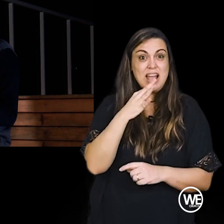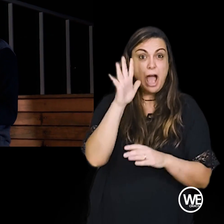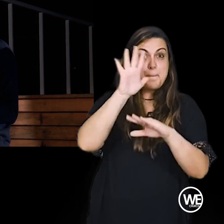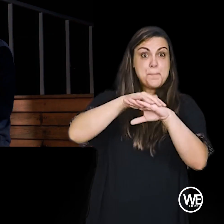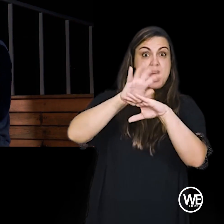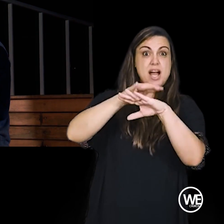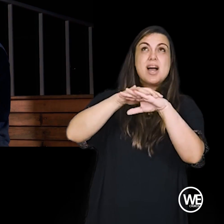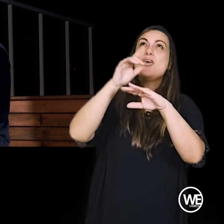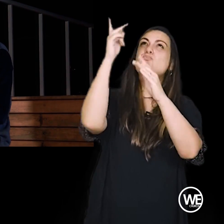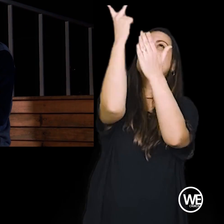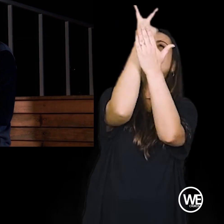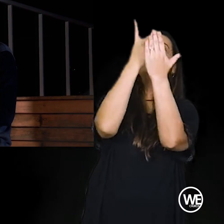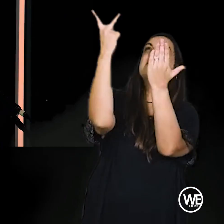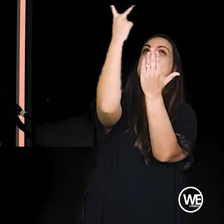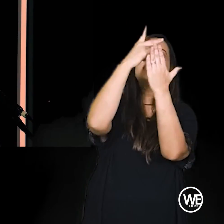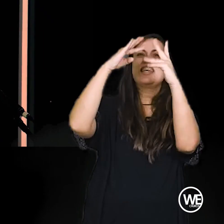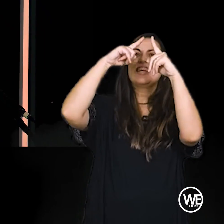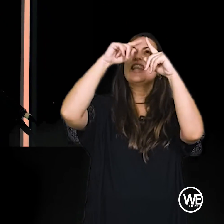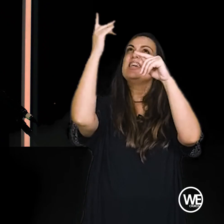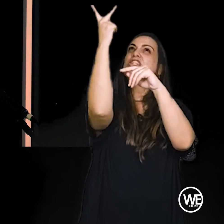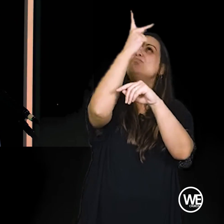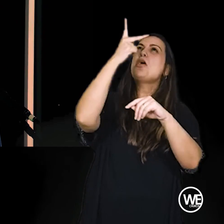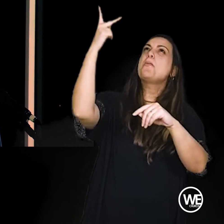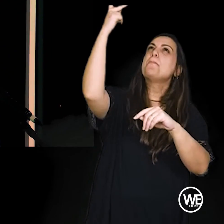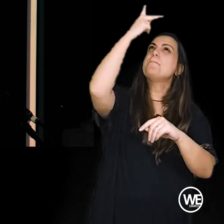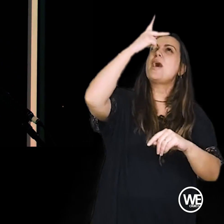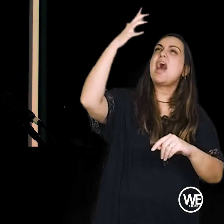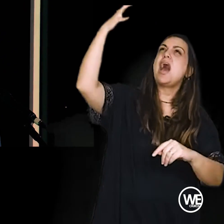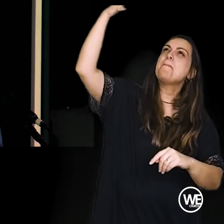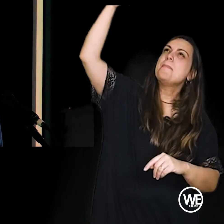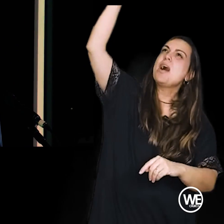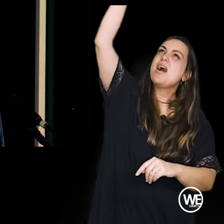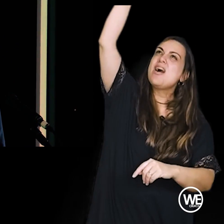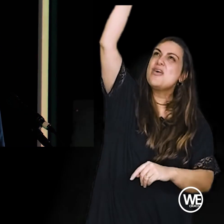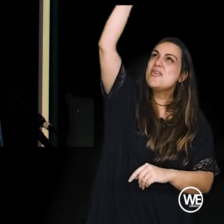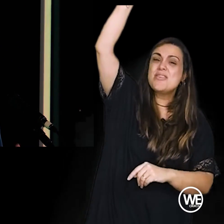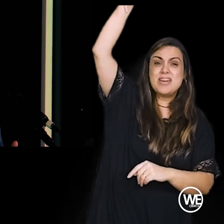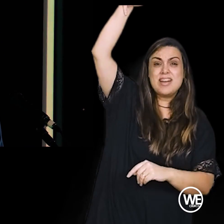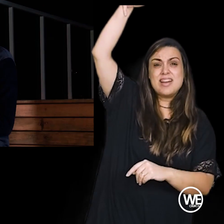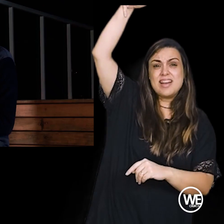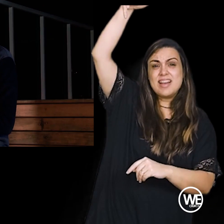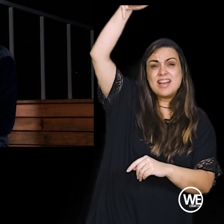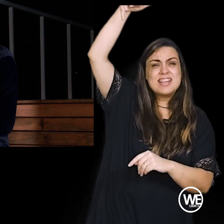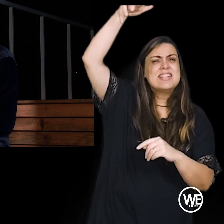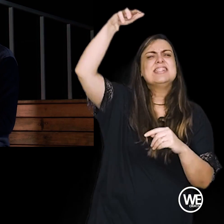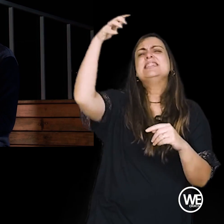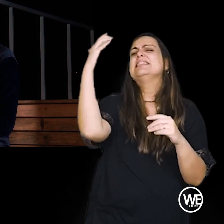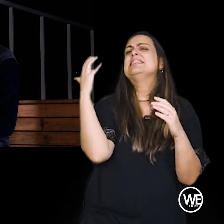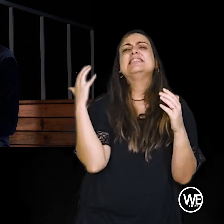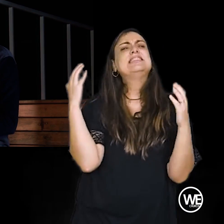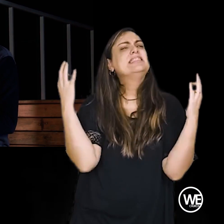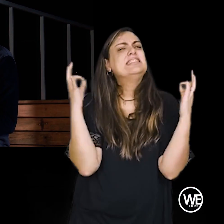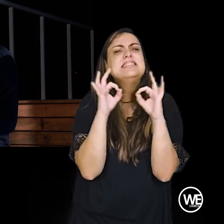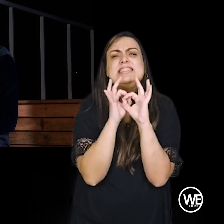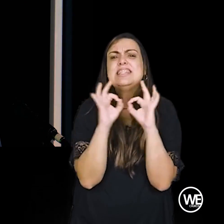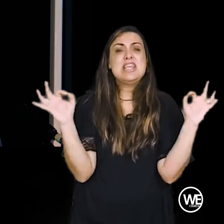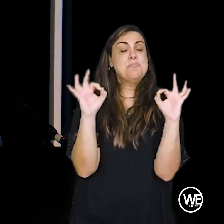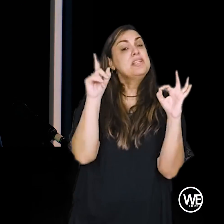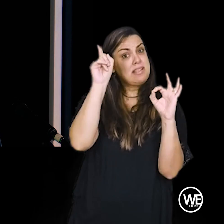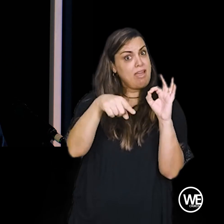de Deus, desenhada lá em cima, por Michelangelo, e que traz uma mensagem muito simples. A representação de